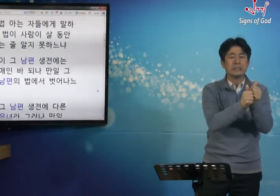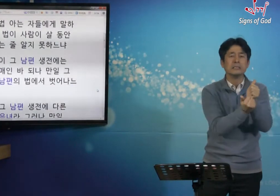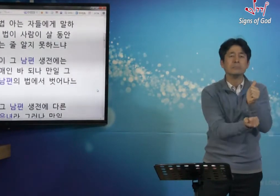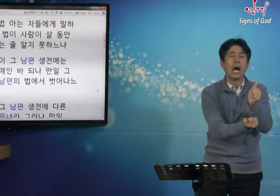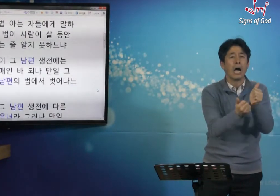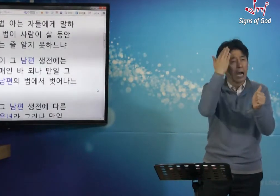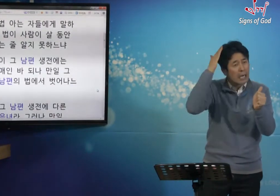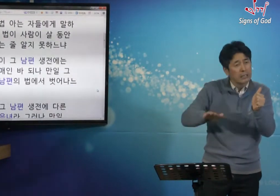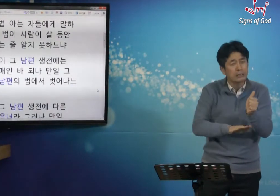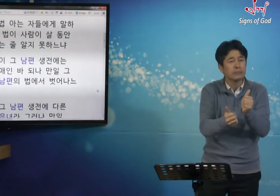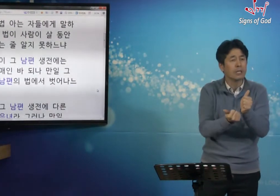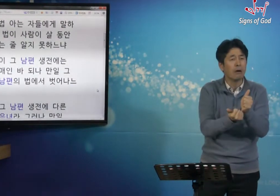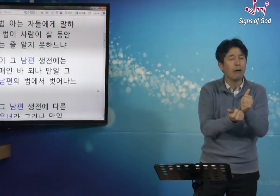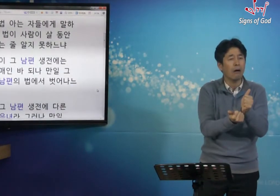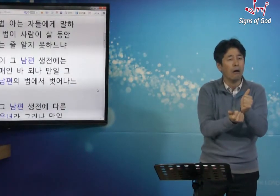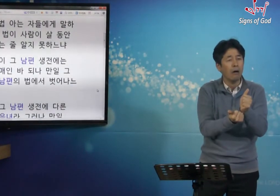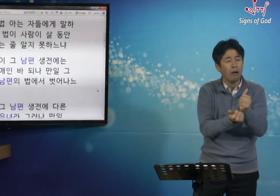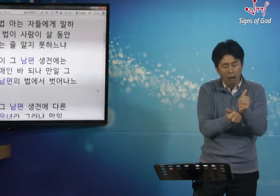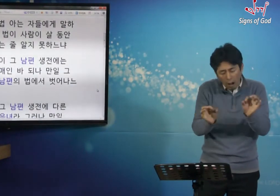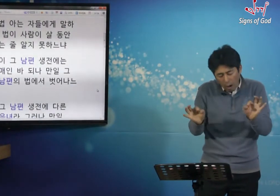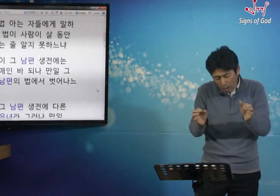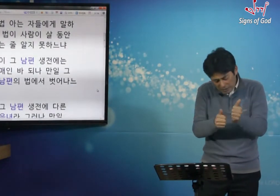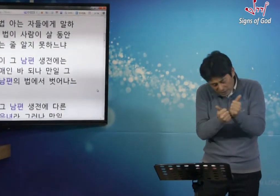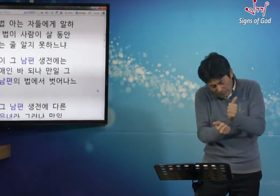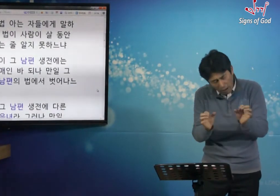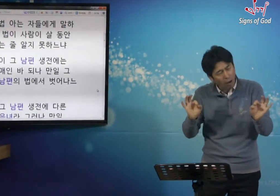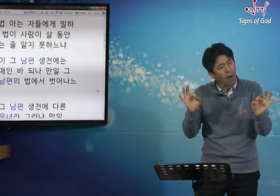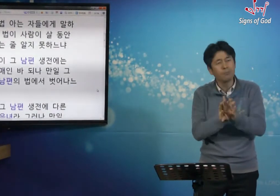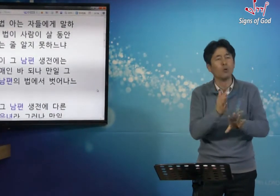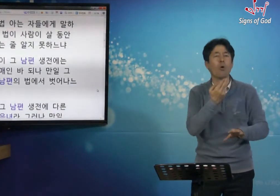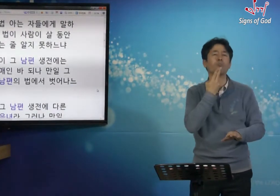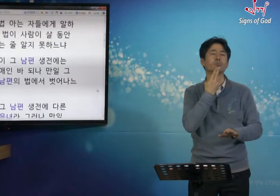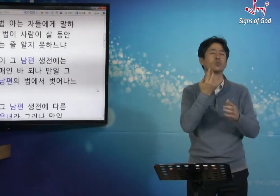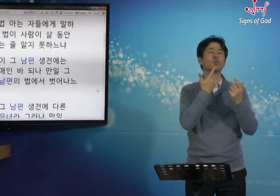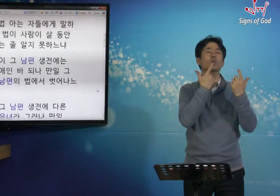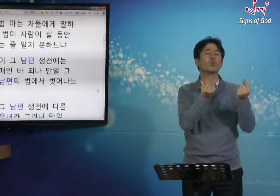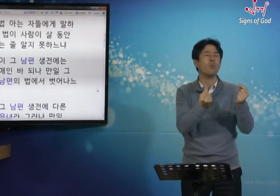마치 그림자와 같은 것이죠. 그림자를